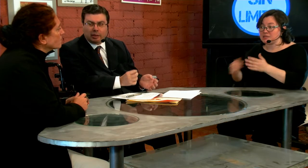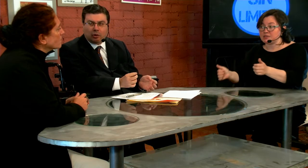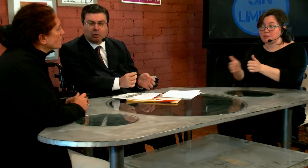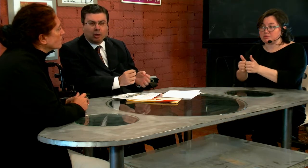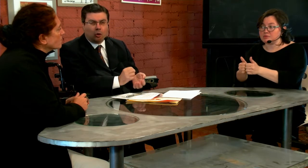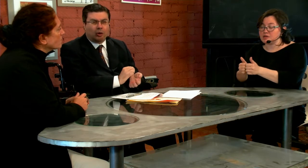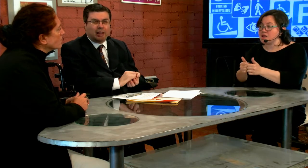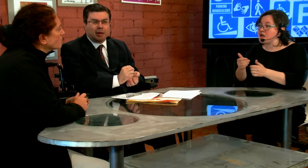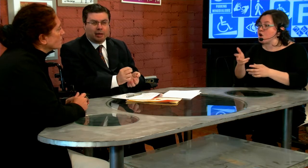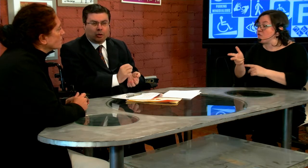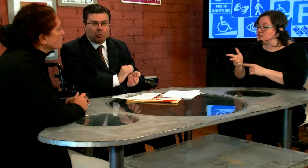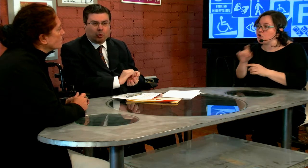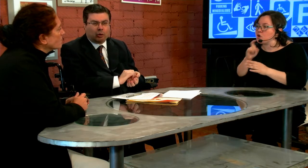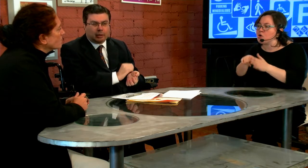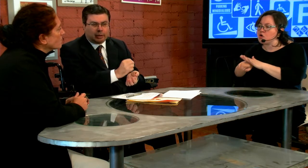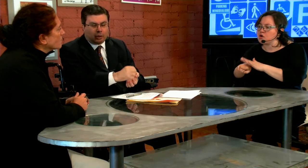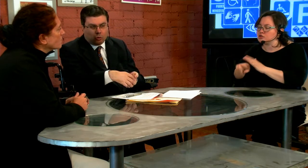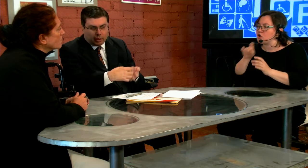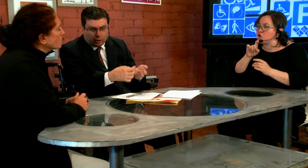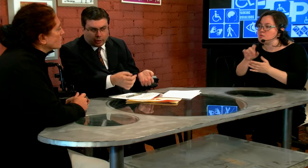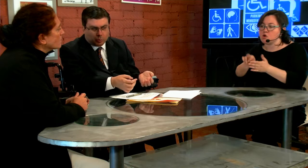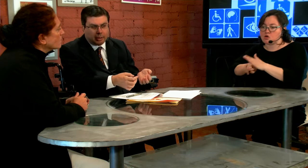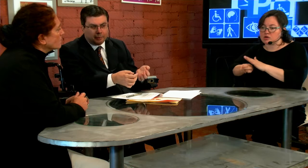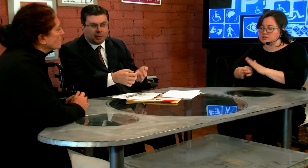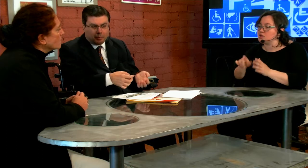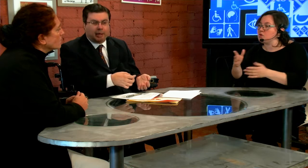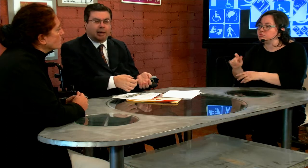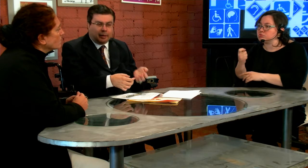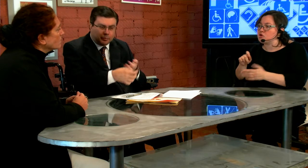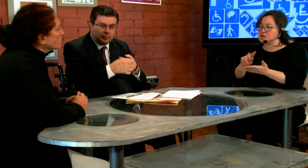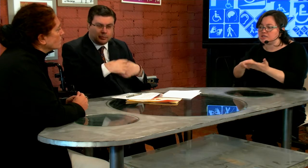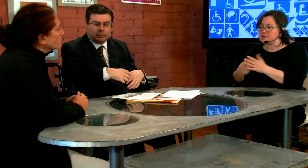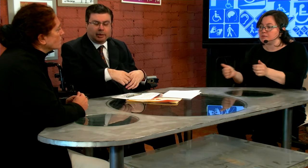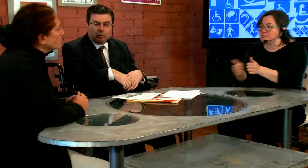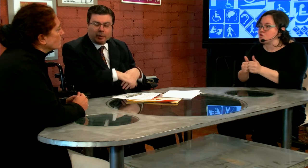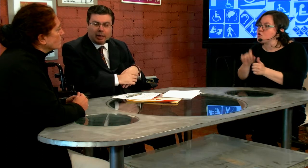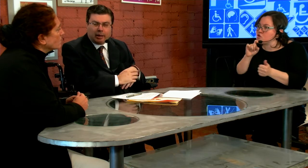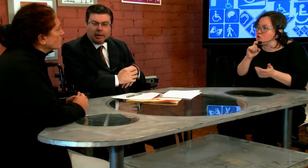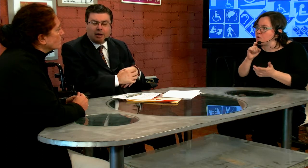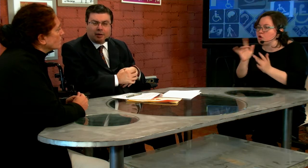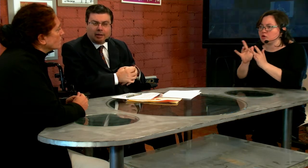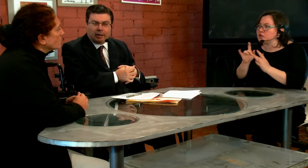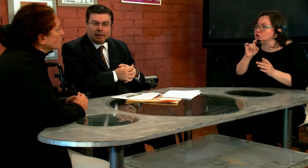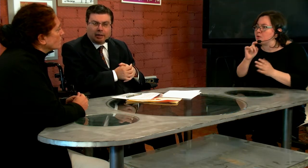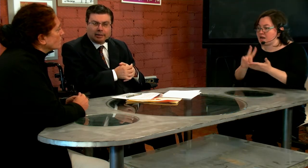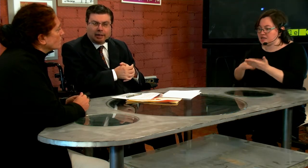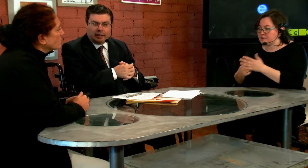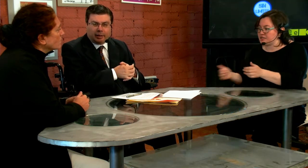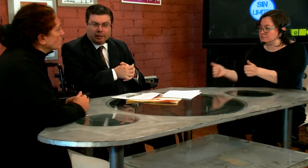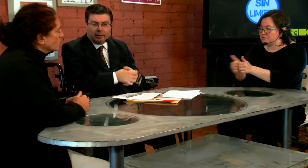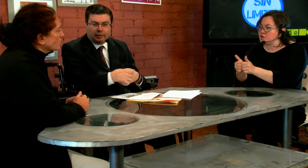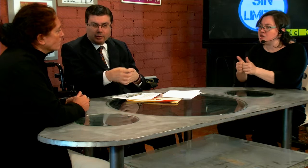lengua de signos? ¿O qué debe hacer? ¿Cómo puede contactar con quien corresponda para que de alguna manera le faciliten